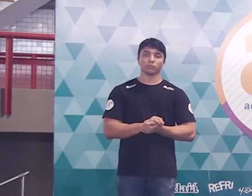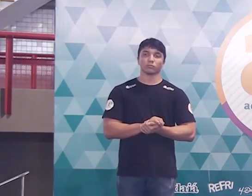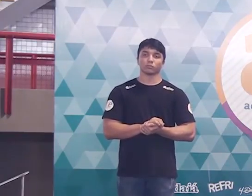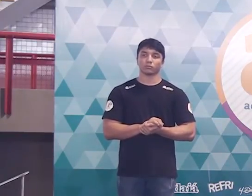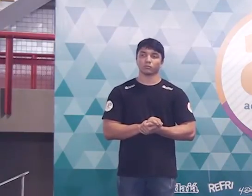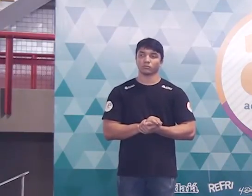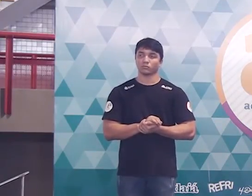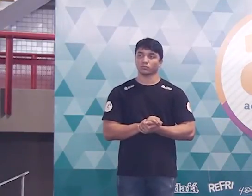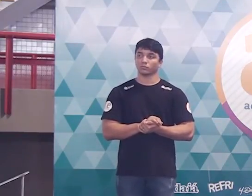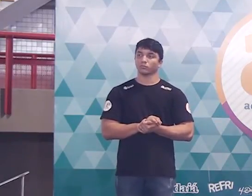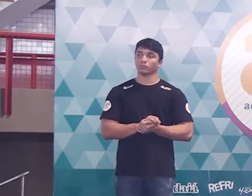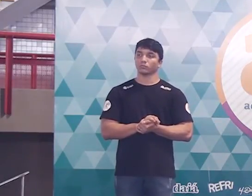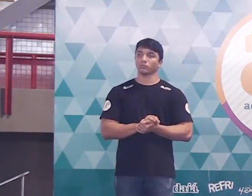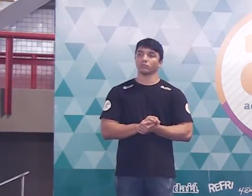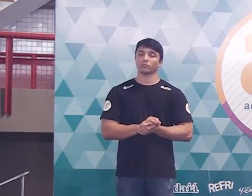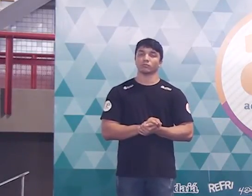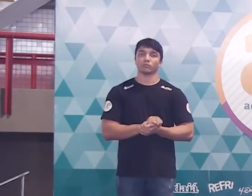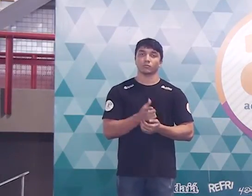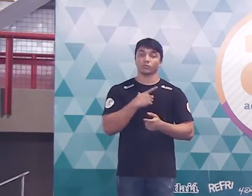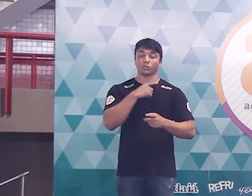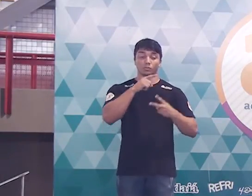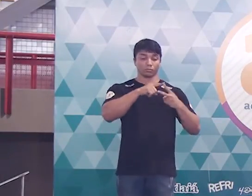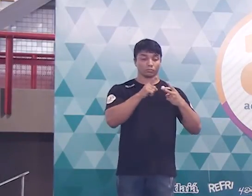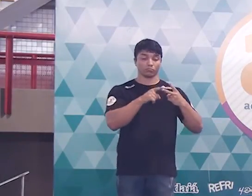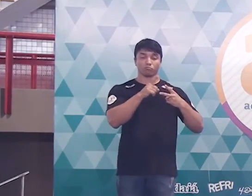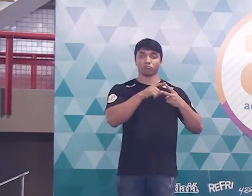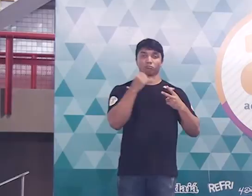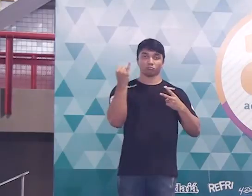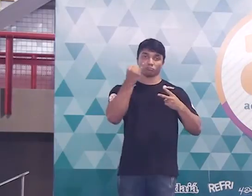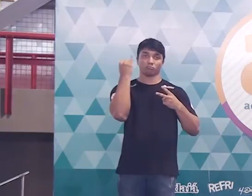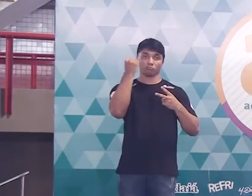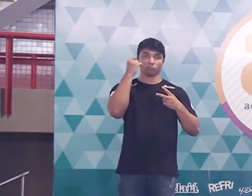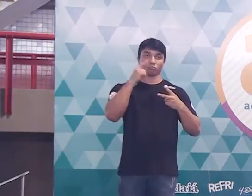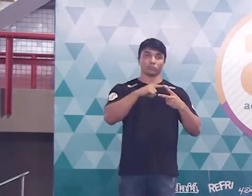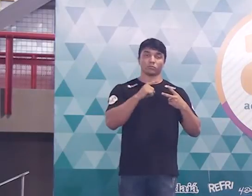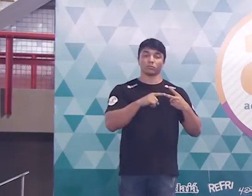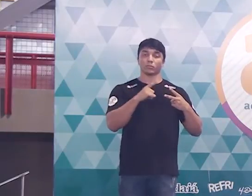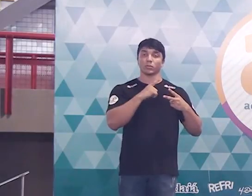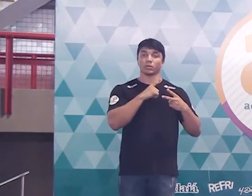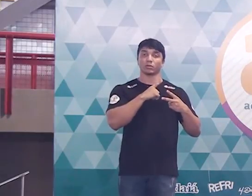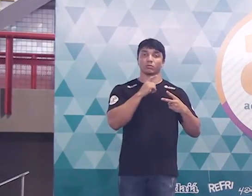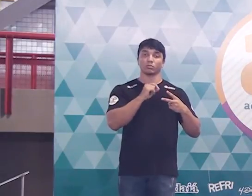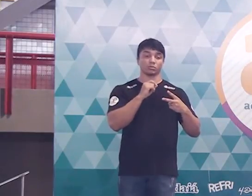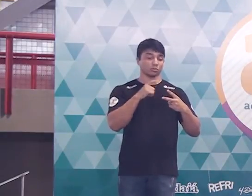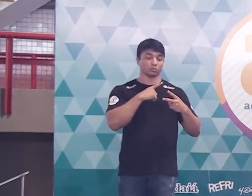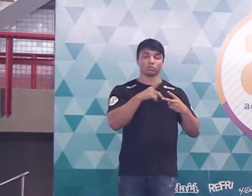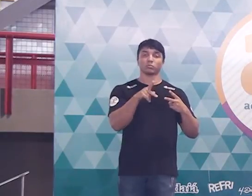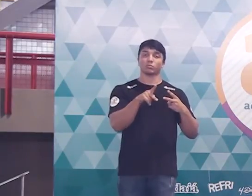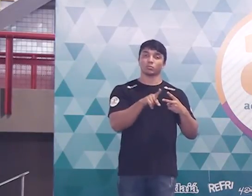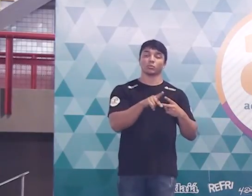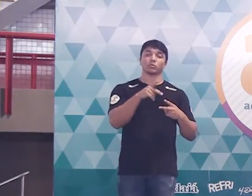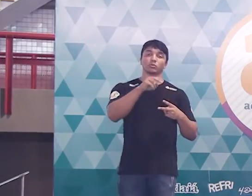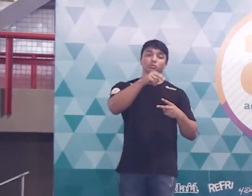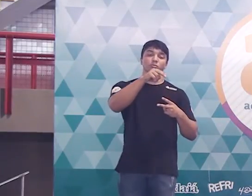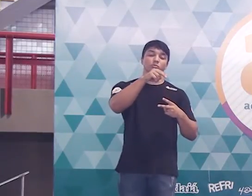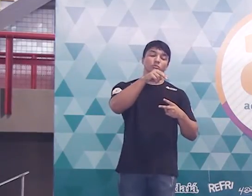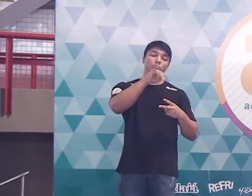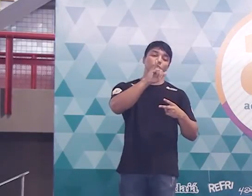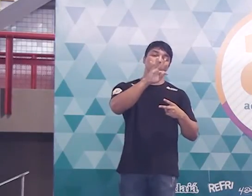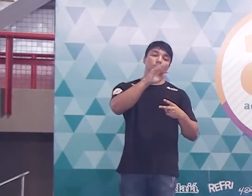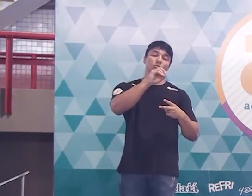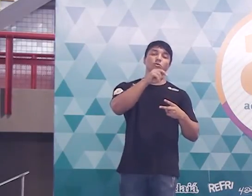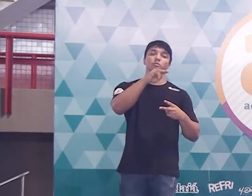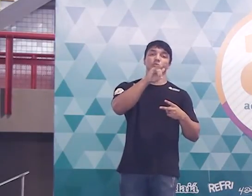ácidos nucleicos. São as duas substâncias que na sua composição você vai